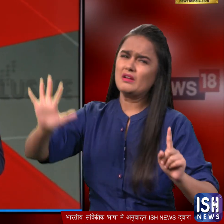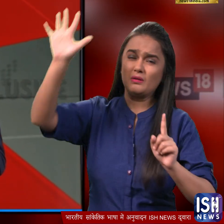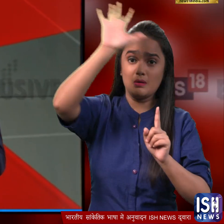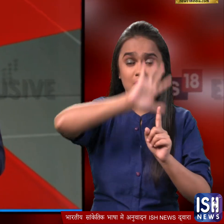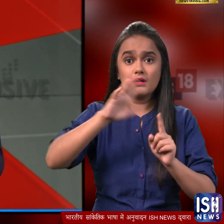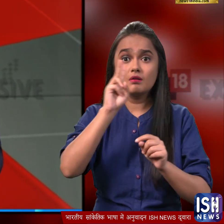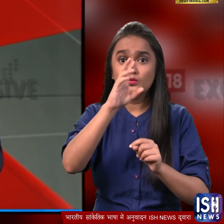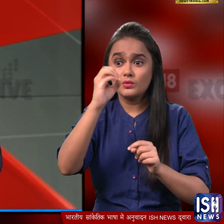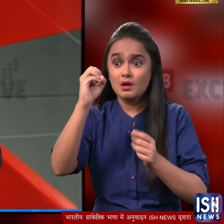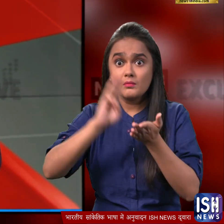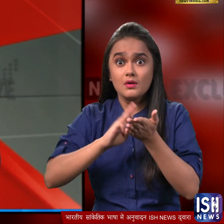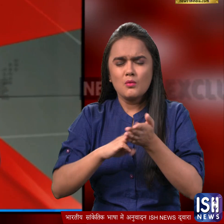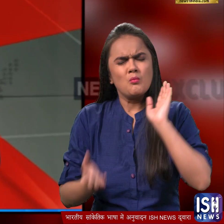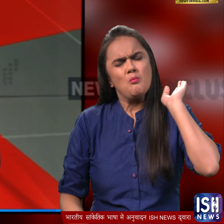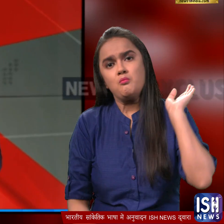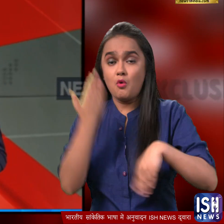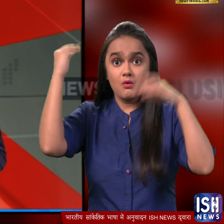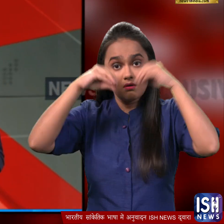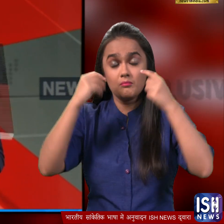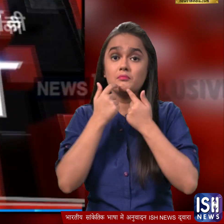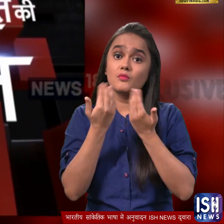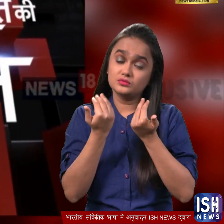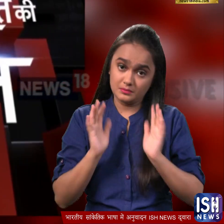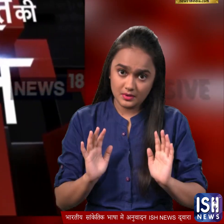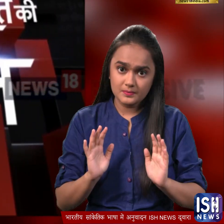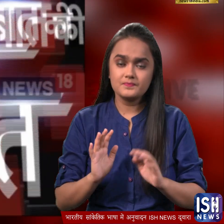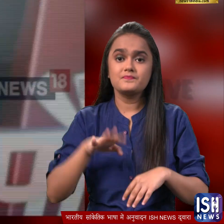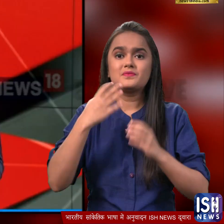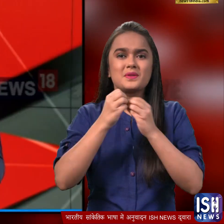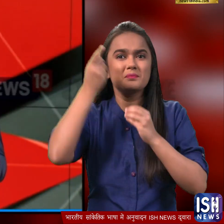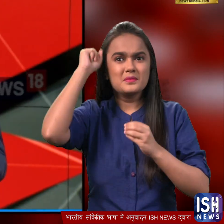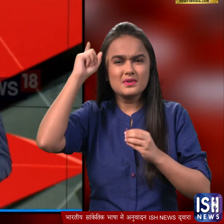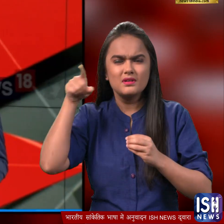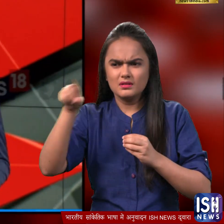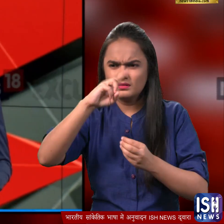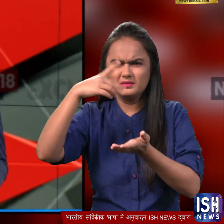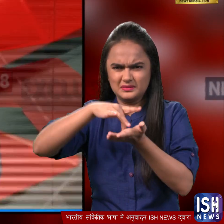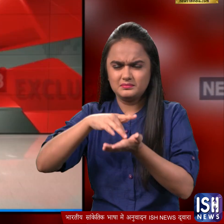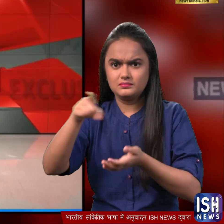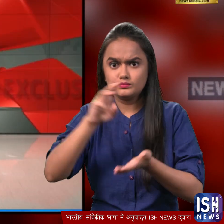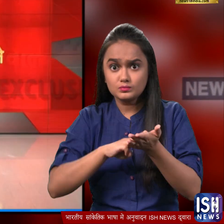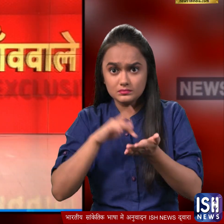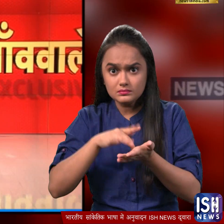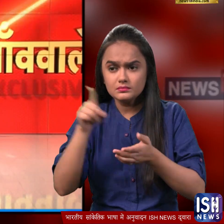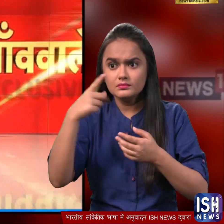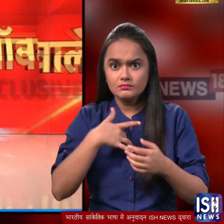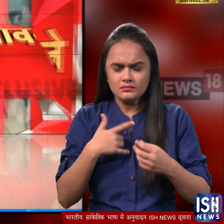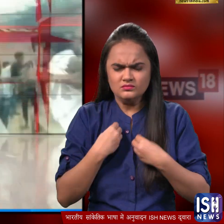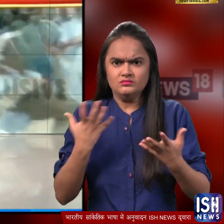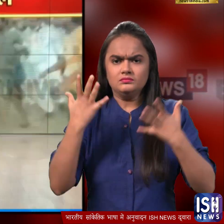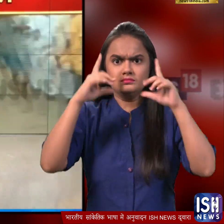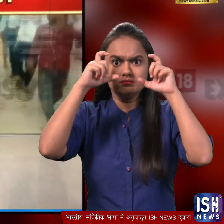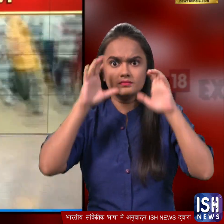भारी यानी 200 मिलीमीटर से भी ज्यादा बारिश होने की आशंका है। बिहार के मोतिहारी से हैरान करने वाली कुछ तस्वीरें सामने आई।